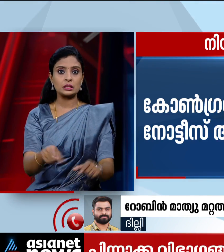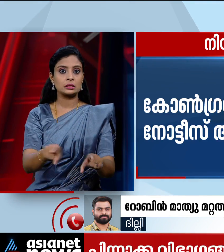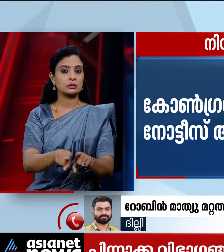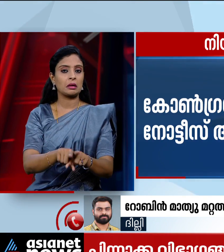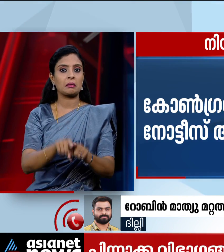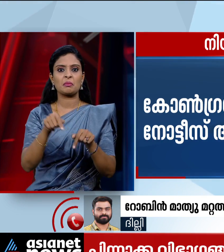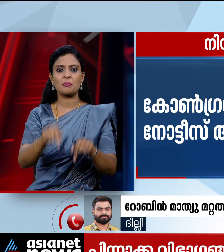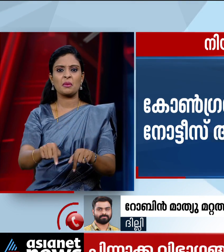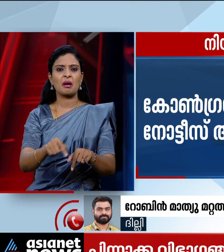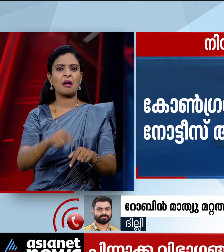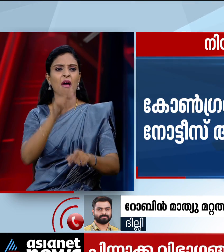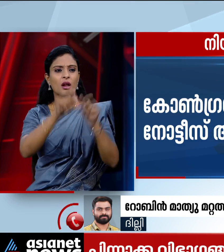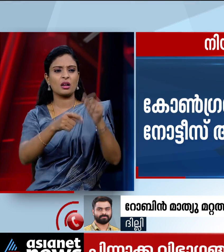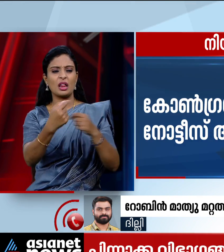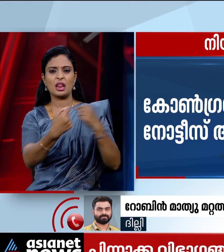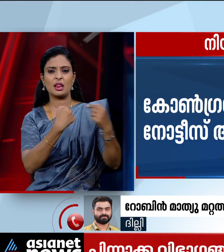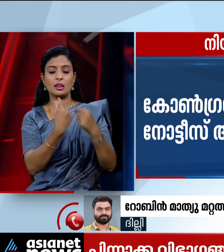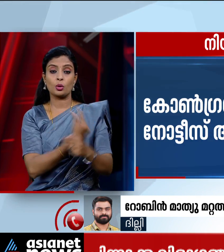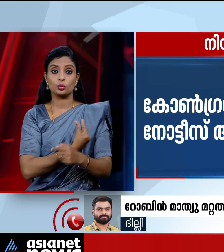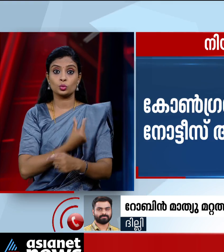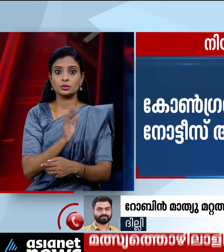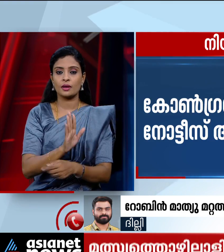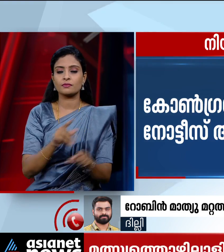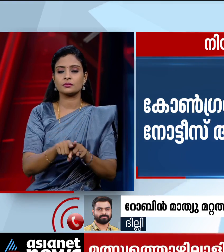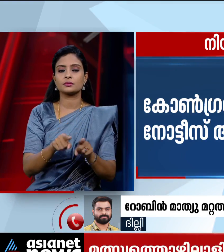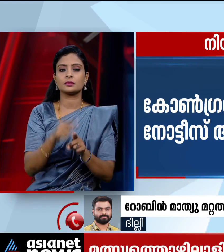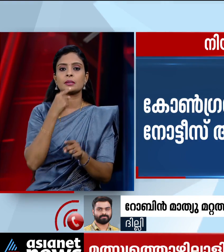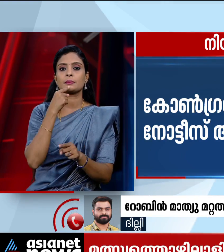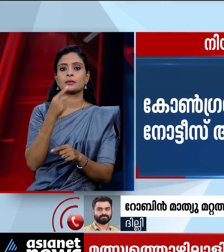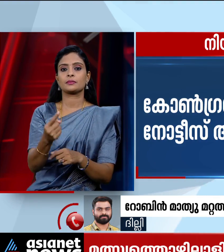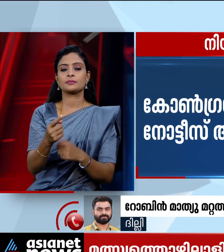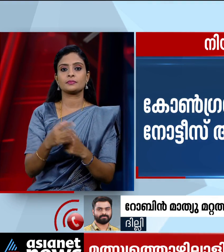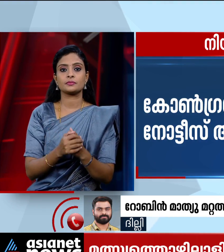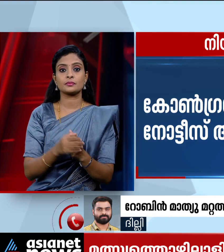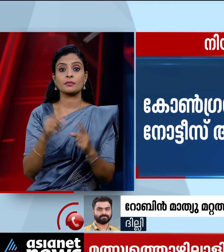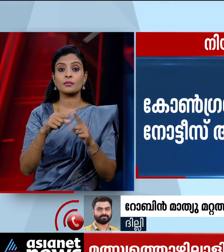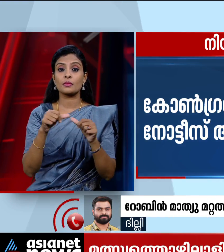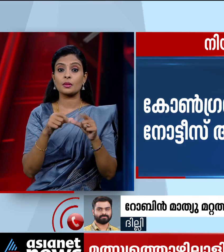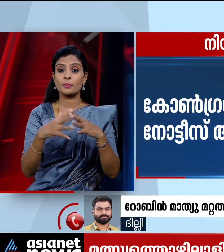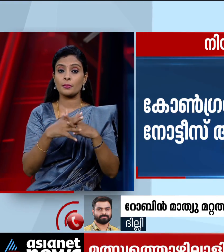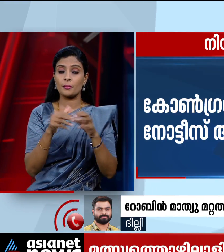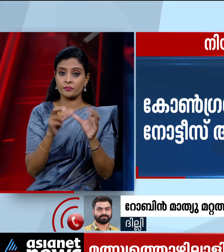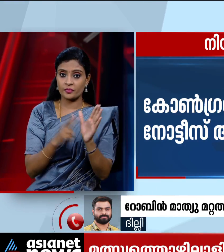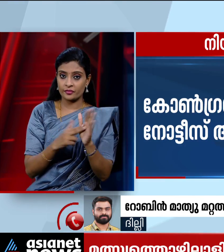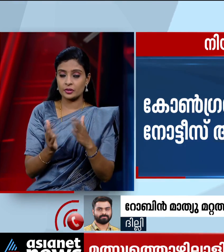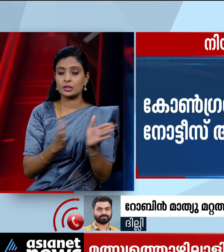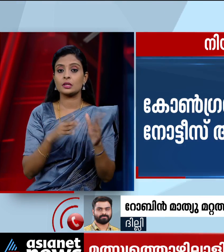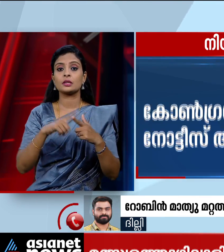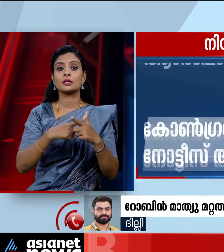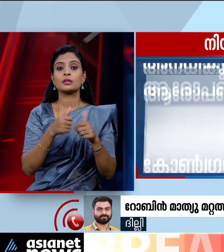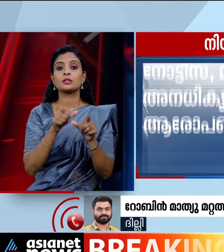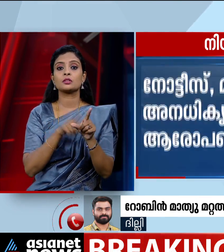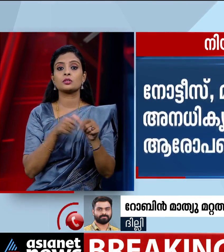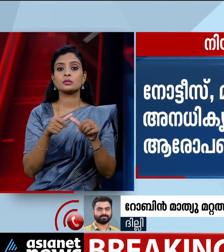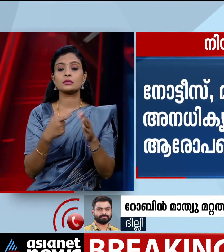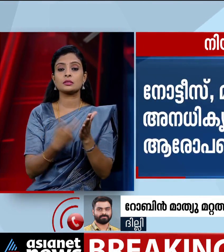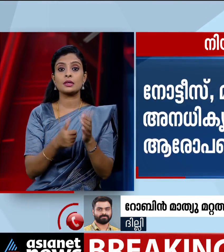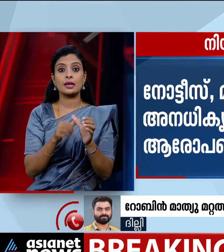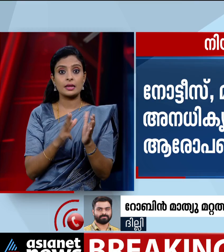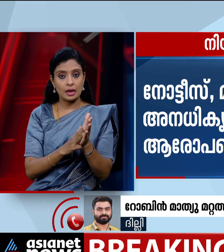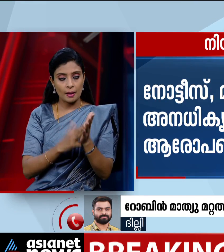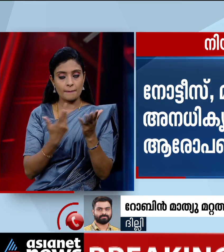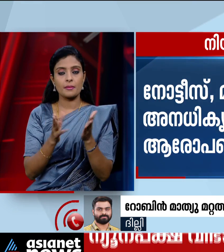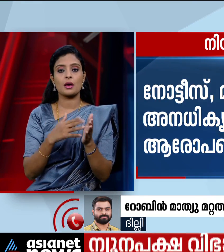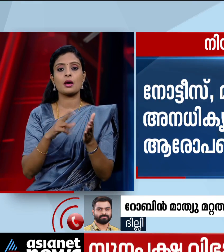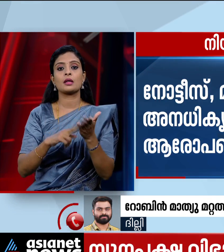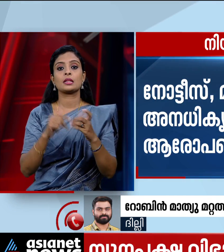ഇപ്പോൾ എന്തായാലും വക്കീൽ നോട്ടീസ് അയച്ചിരിക്കുന്നത്. ഈ ആരോപണങ്ങൾ ഉന്നയിച്ച പവൻ ഖേര, ജയറാം രമേശ് തുടങ്ങിയ നേതാക്കൾക്കെതിരെയും ഒപ്പം തന്നെ നെട്ട ഡിസോസയ്ക്കെതിരെയുമാണ്